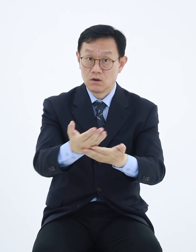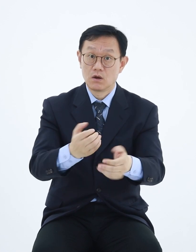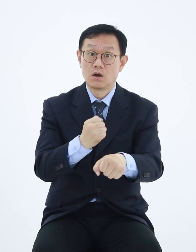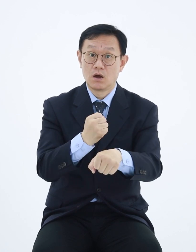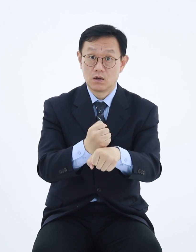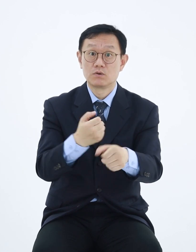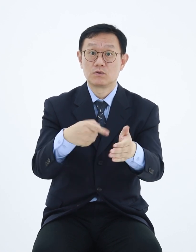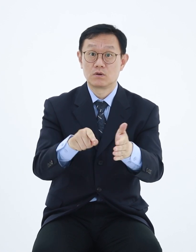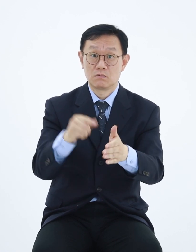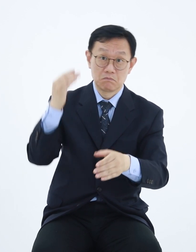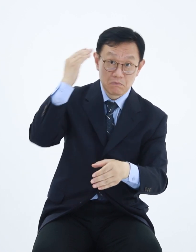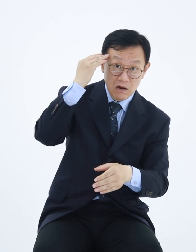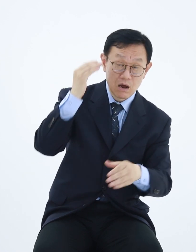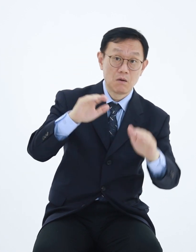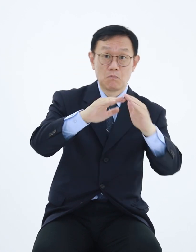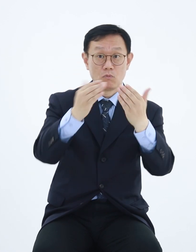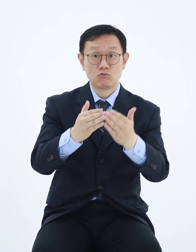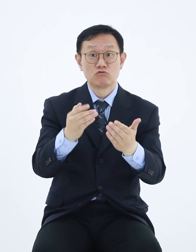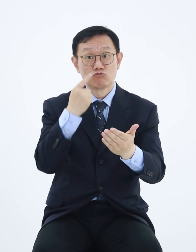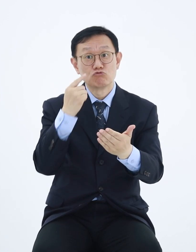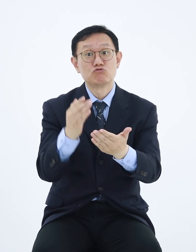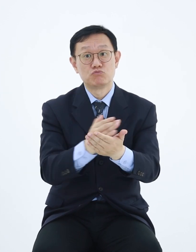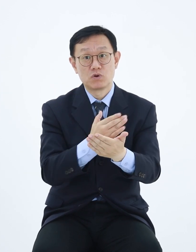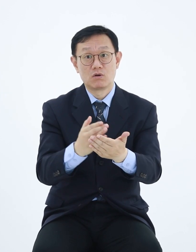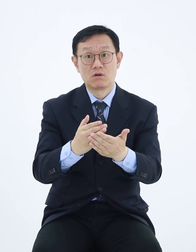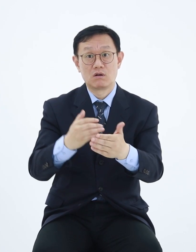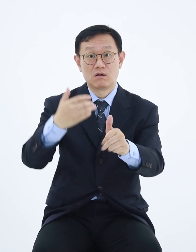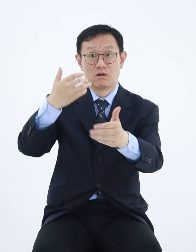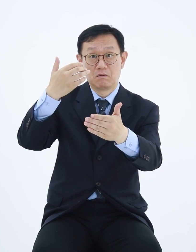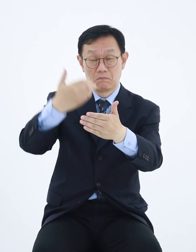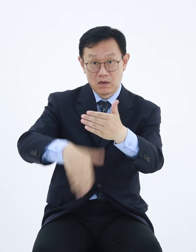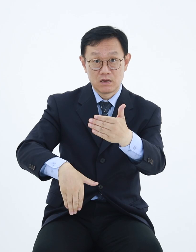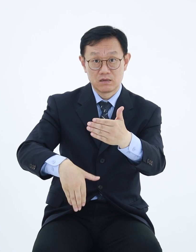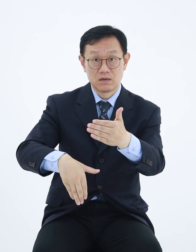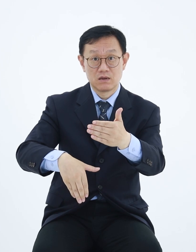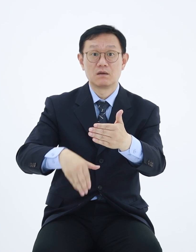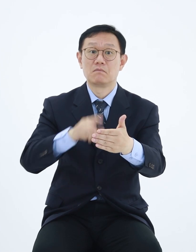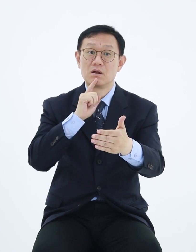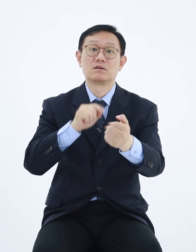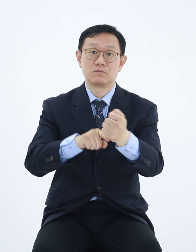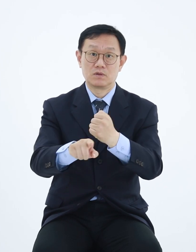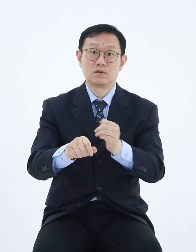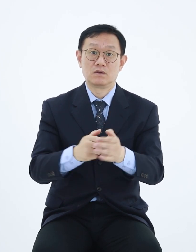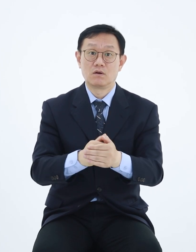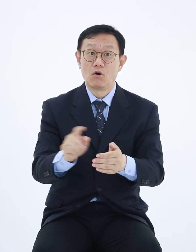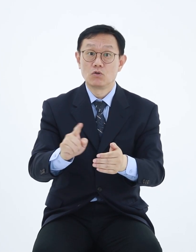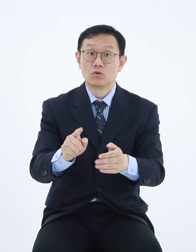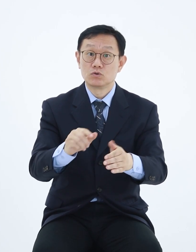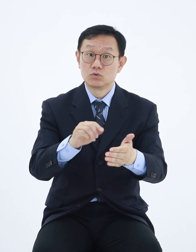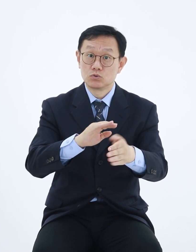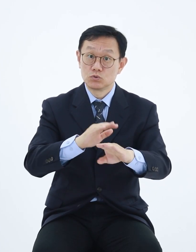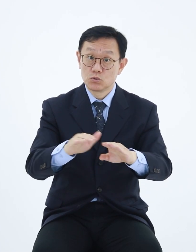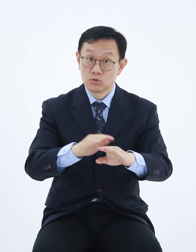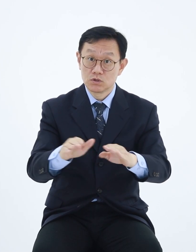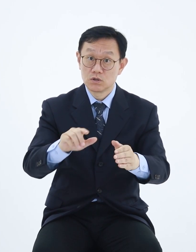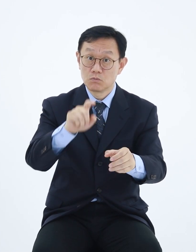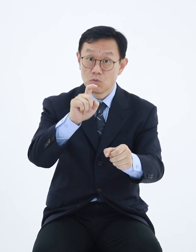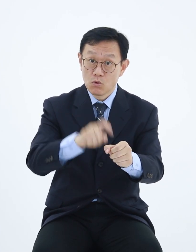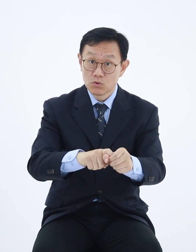것을 저해하는 모든 구별, 배제 또는 제한을 의미한다. 어떤 조치의 목적이나 결과가 차별에 해당하지 않아야